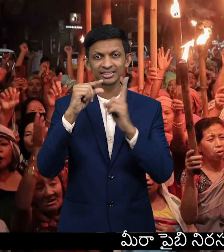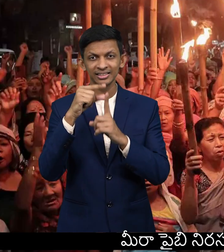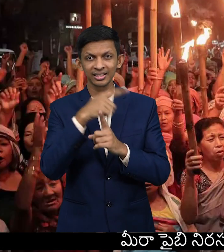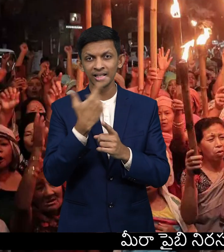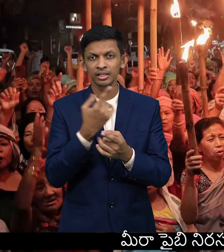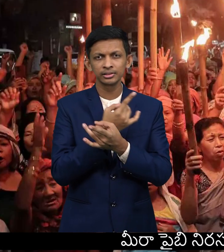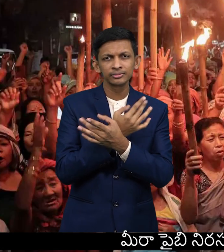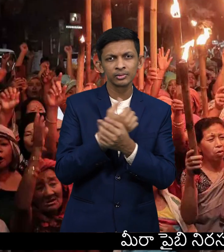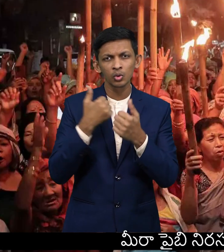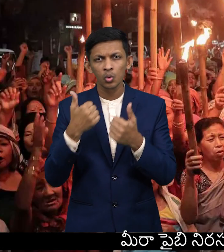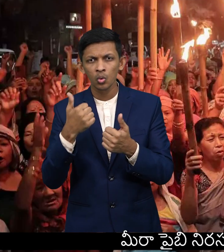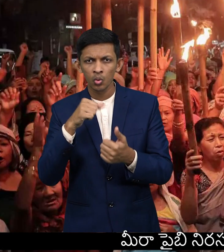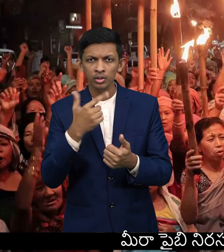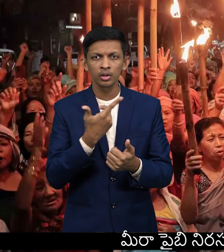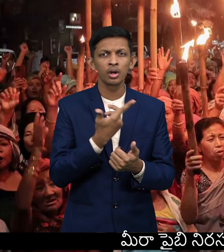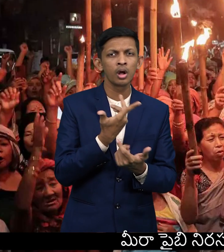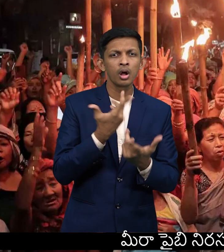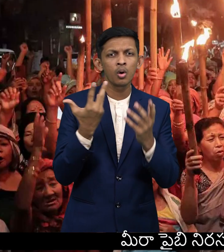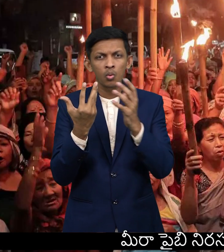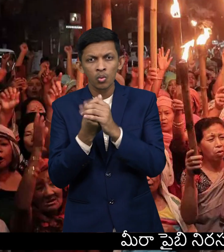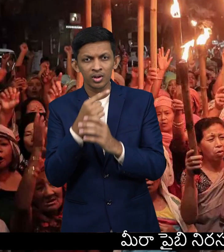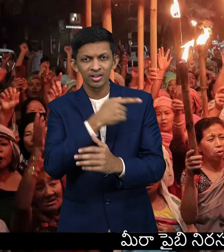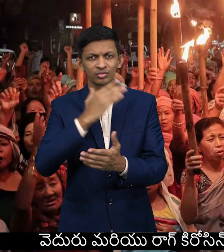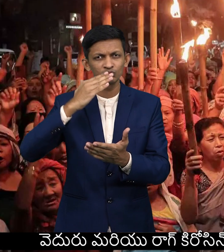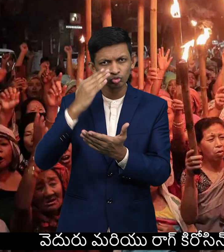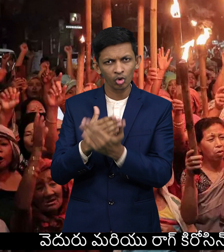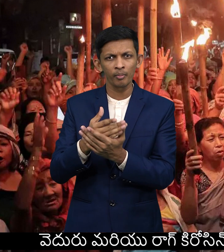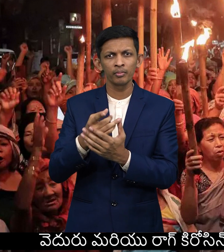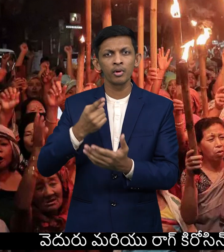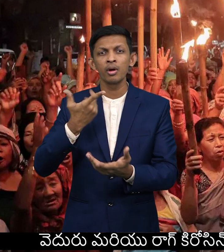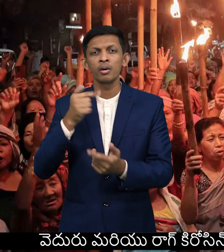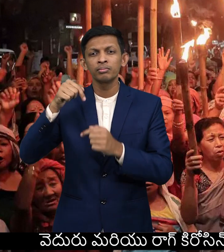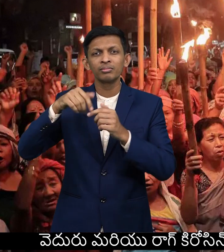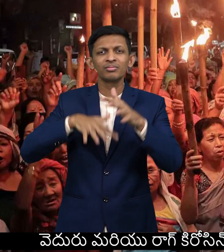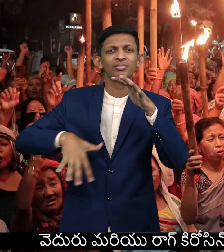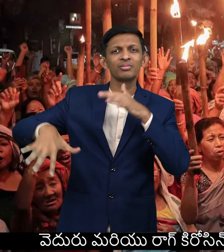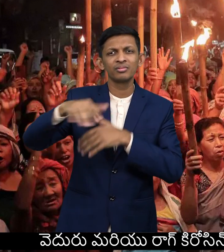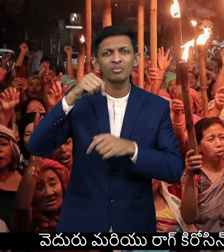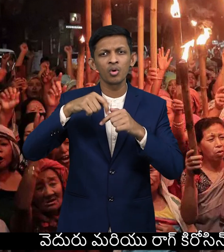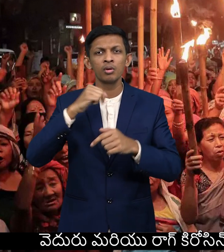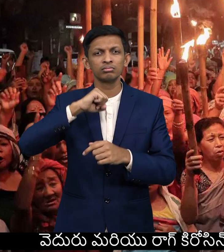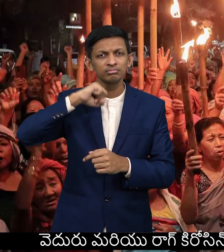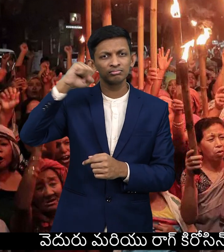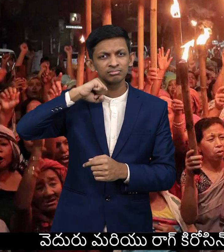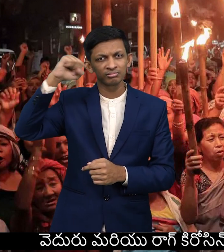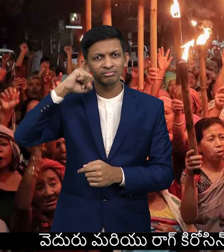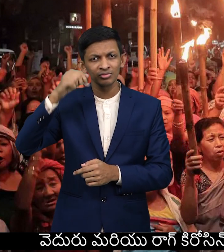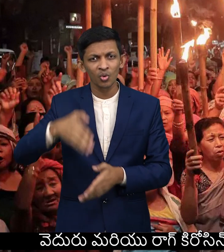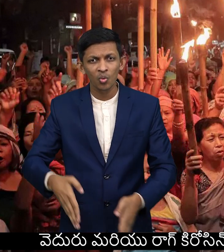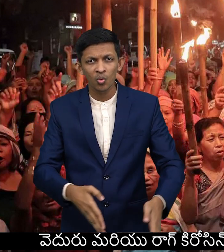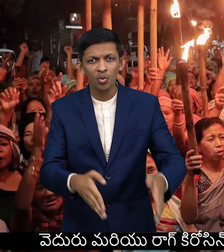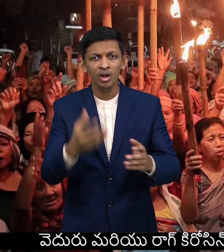మీరా పైబీ నిరసన ప్రదర్శనలతో ప్రతిస్పందించారు. వెదురు మరియు రాక్ కిరోసిన్ టార్చులతో